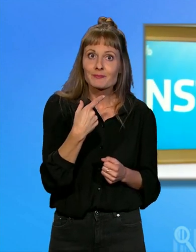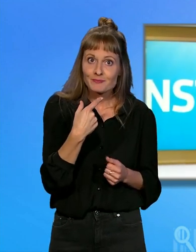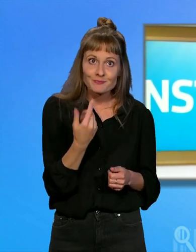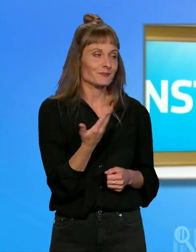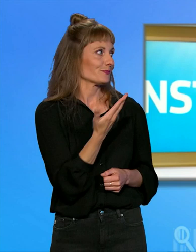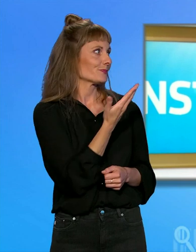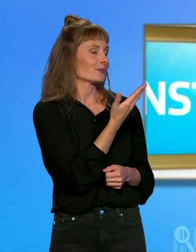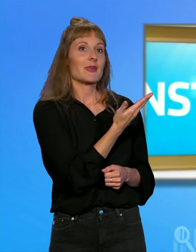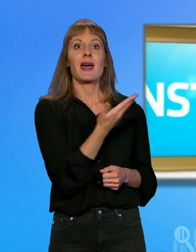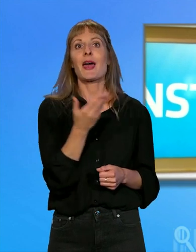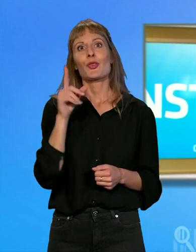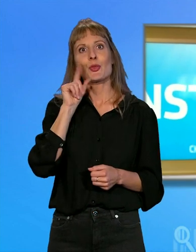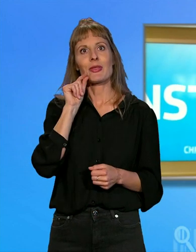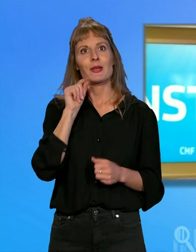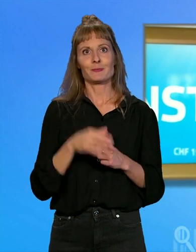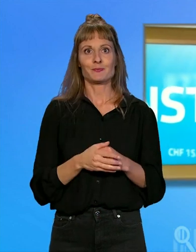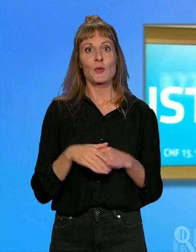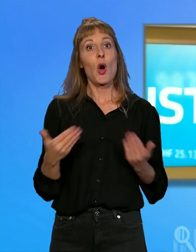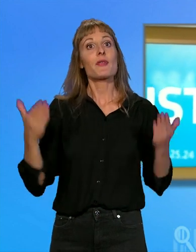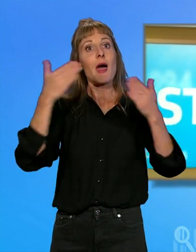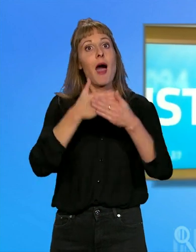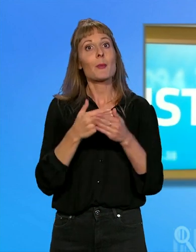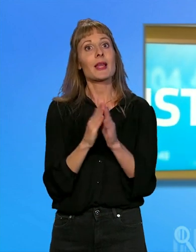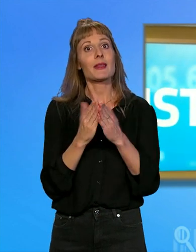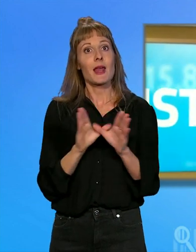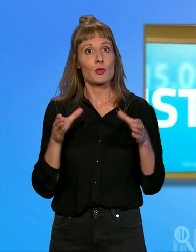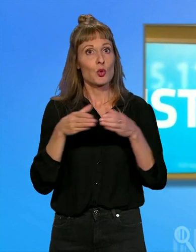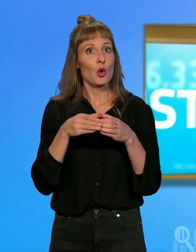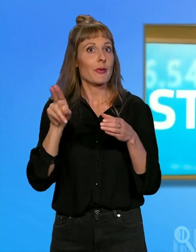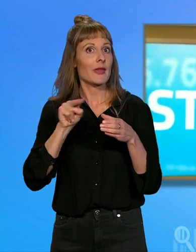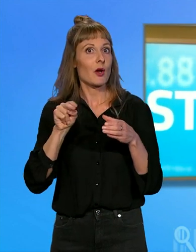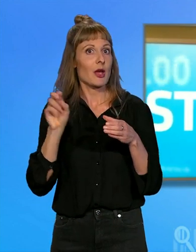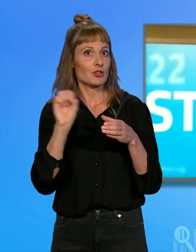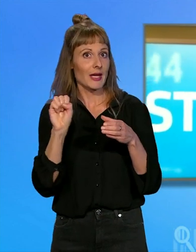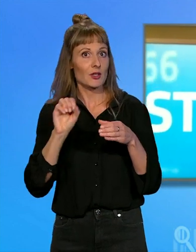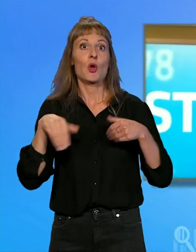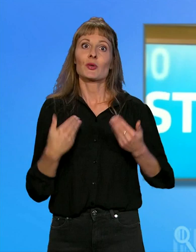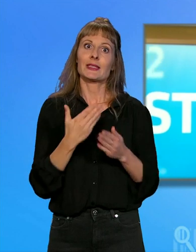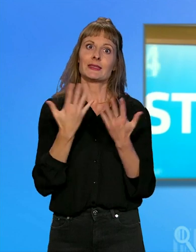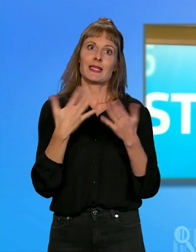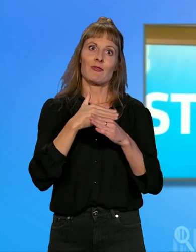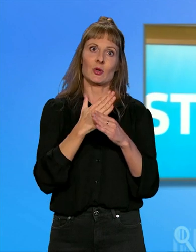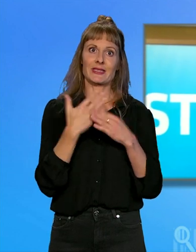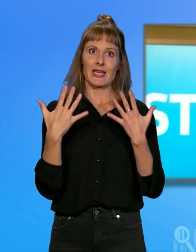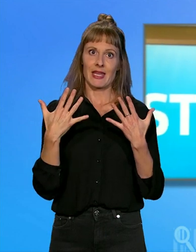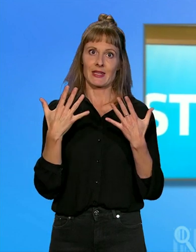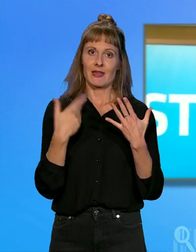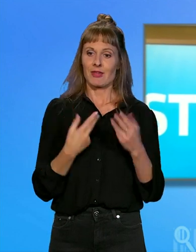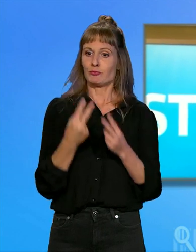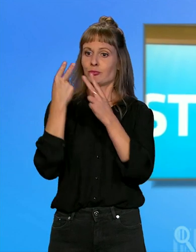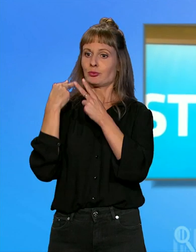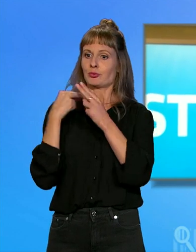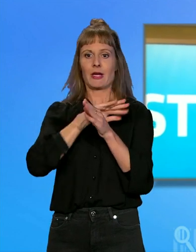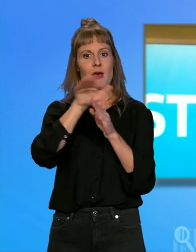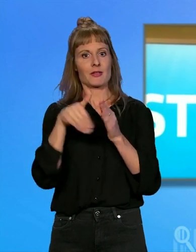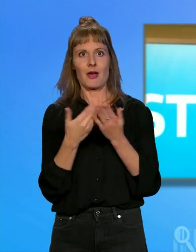Adresse. Heute Abend gibt es einen Literaturclub mit der Nicola Steiner. Und jetzt geht 10 vor 10 auf diesem Kanal mit den relevanten Geschichten